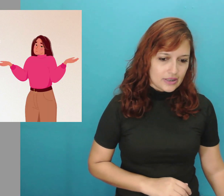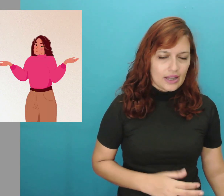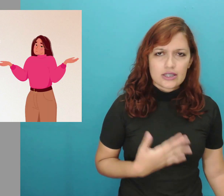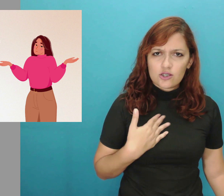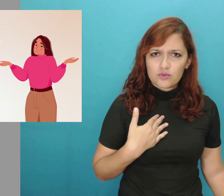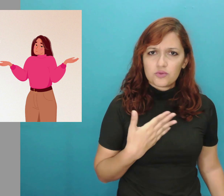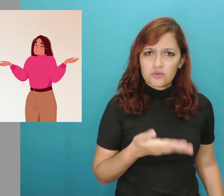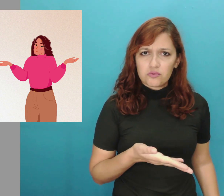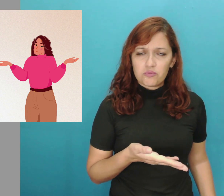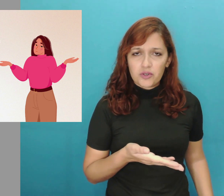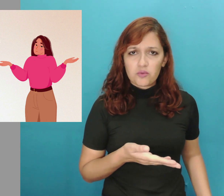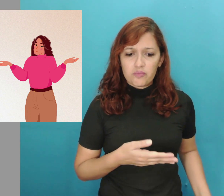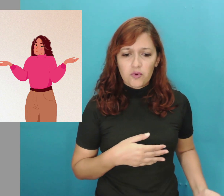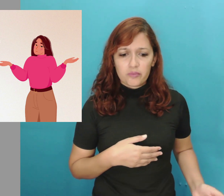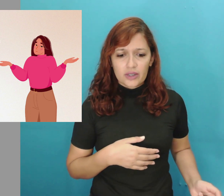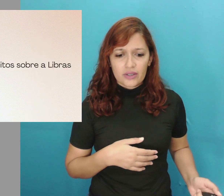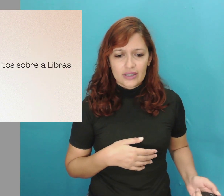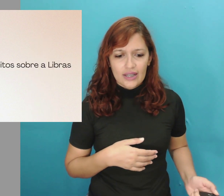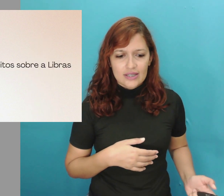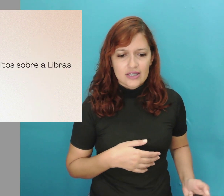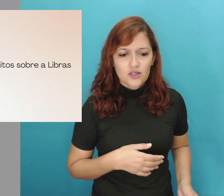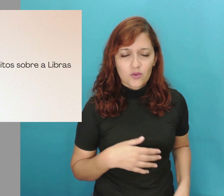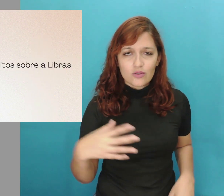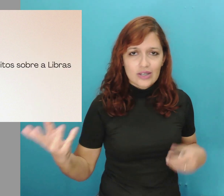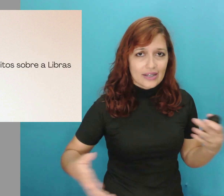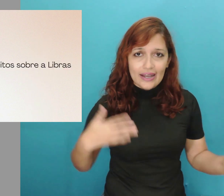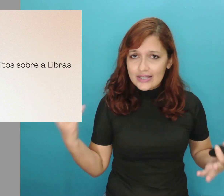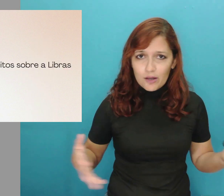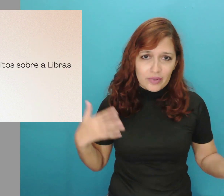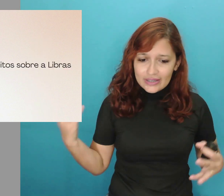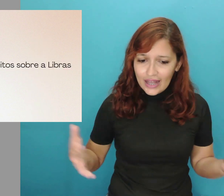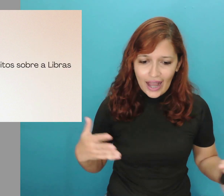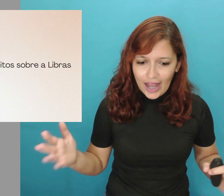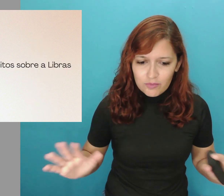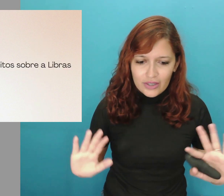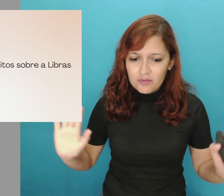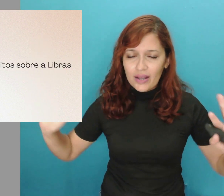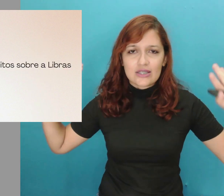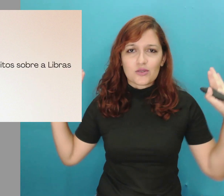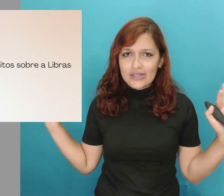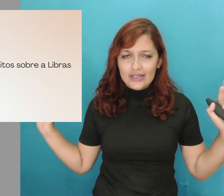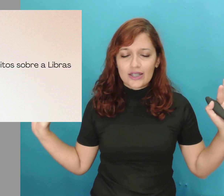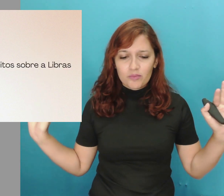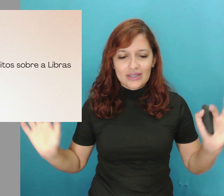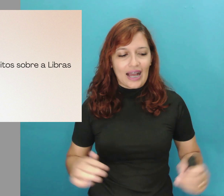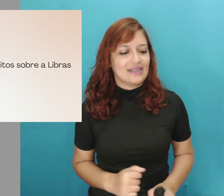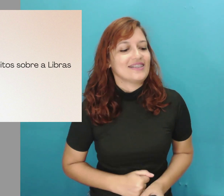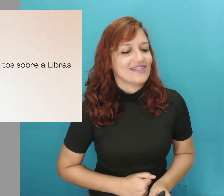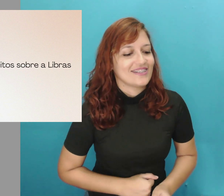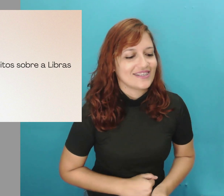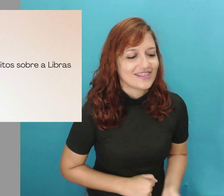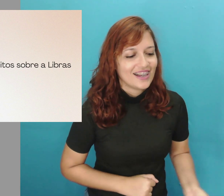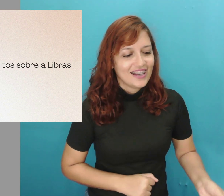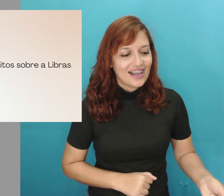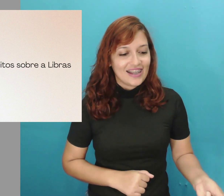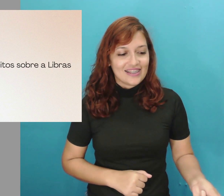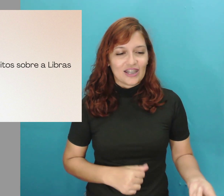sinais. O meu computador aqui está ansioso, ele quer que você aprenda rápido e ele passou sem nem eu mandar. Então, nós